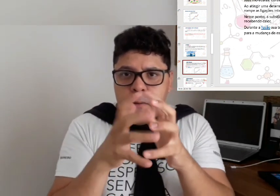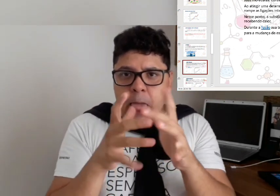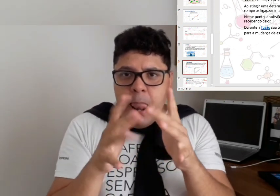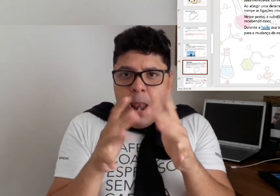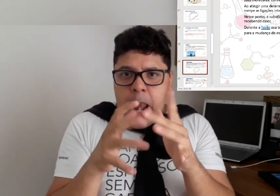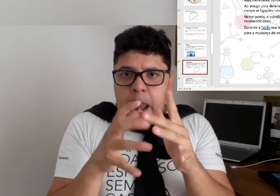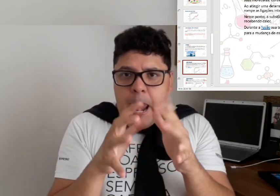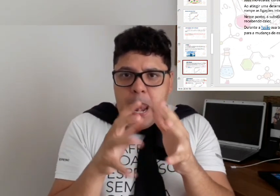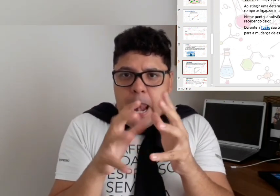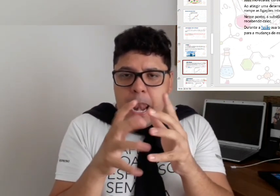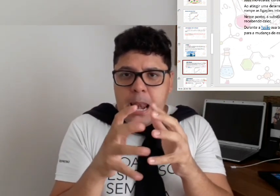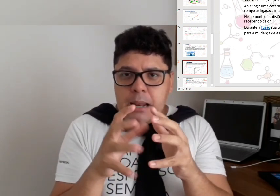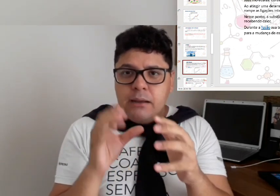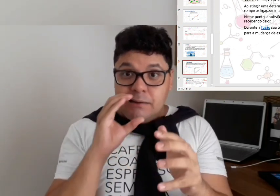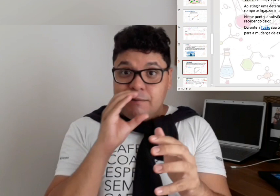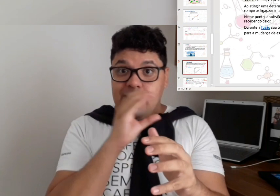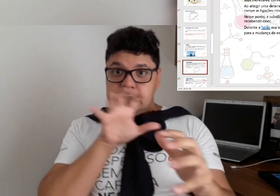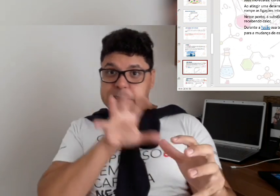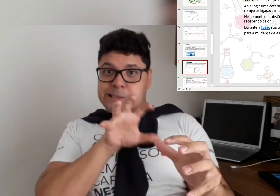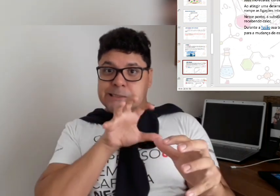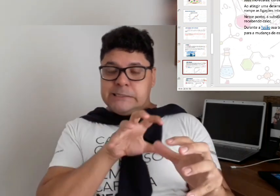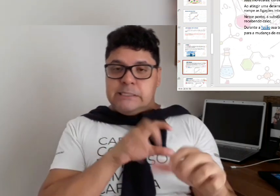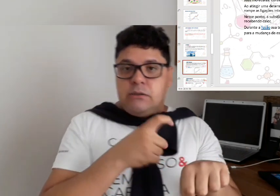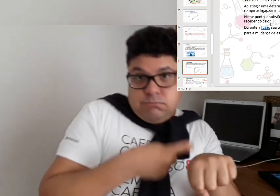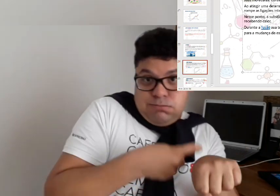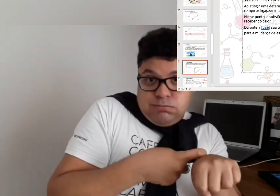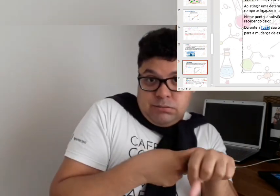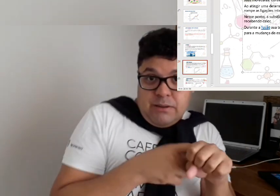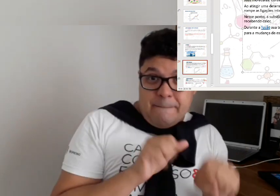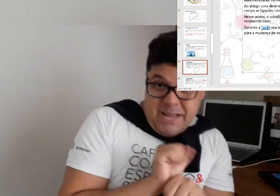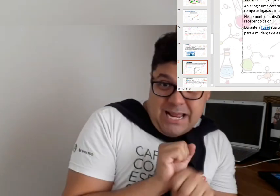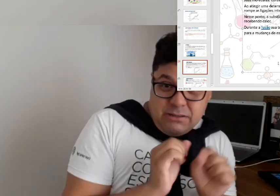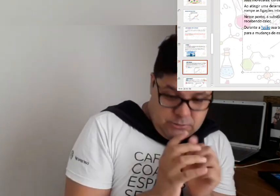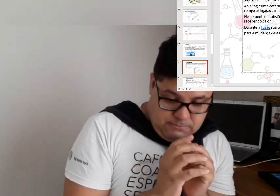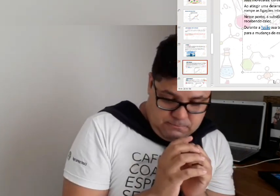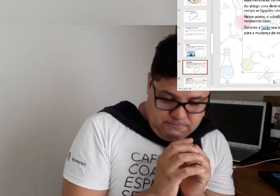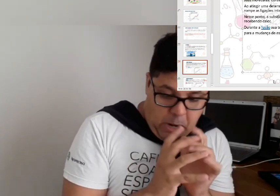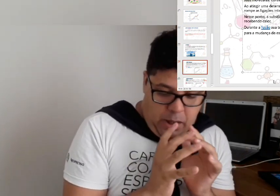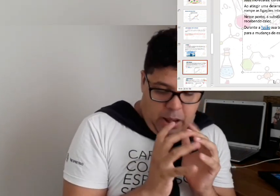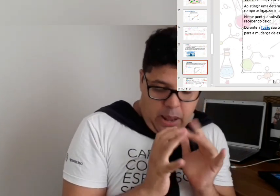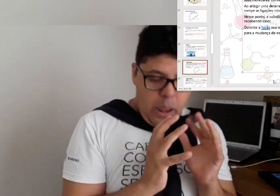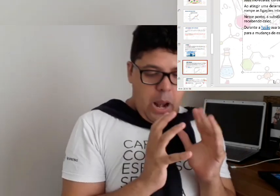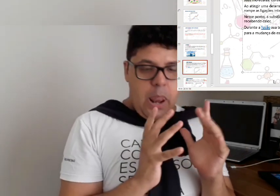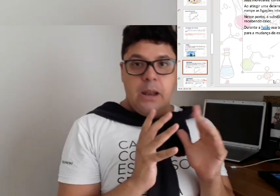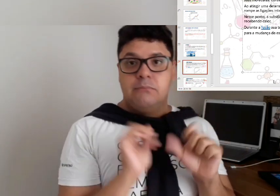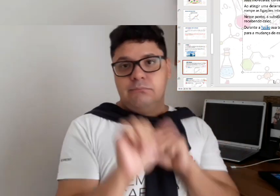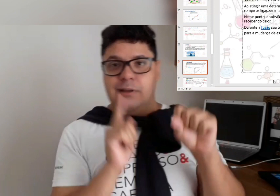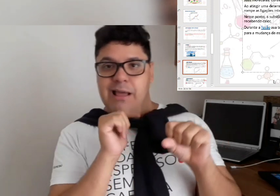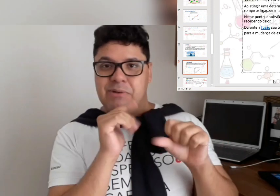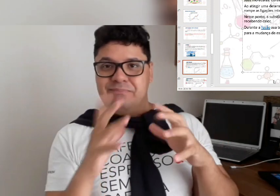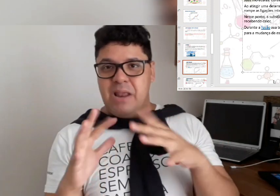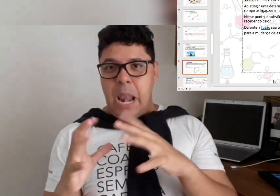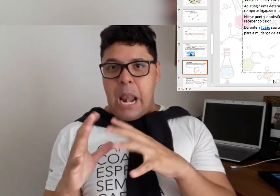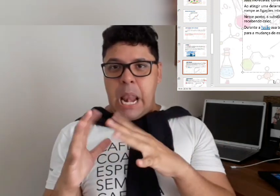para o estado líquido, se continuar recebendo calor. Durante a fusão, sua temperatura se mantém constante, pois o